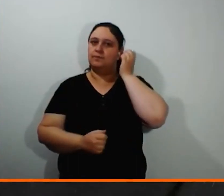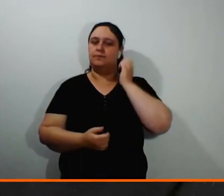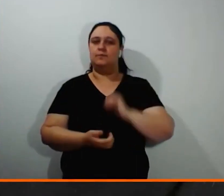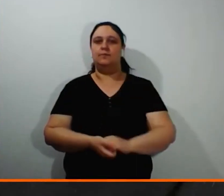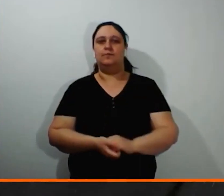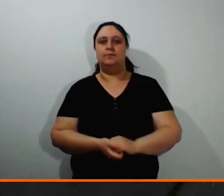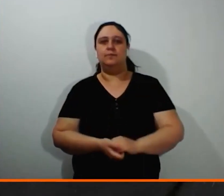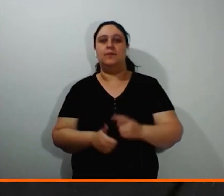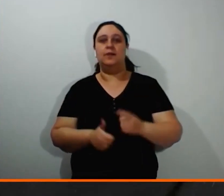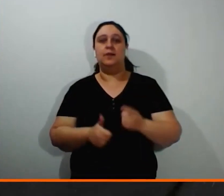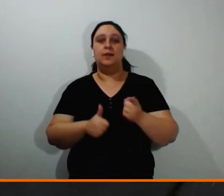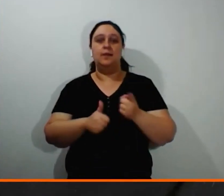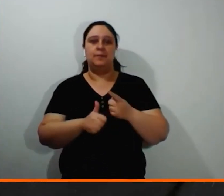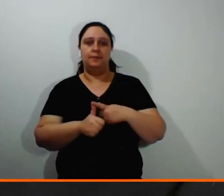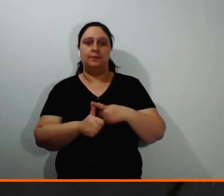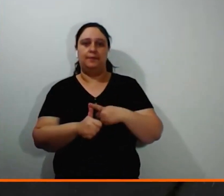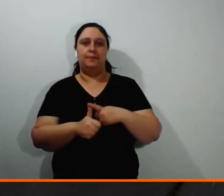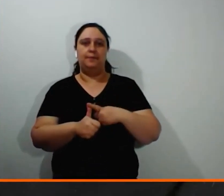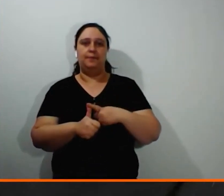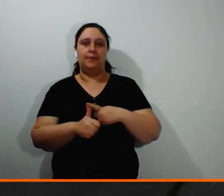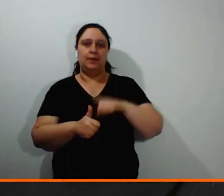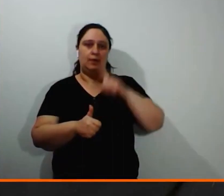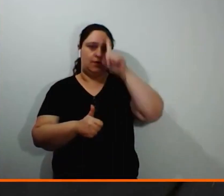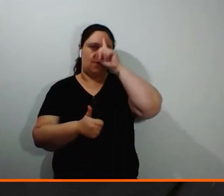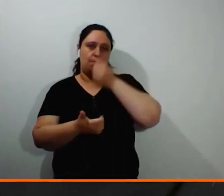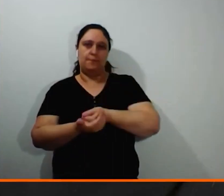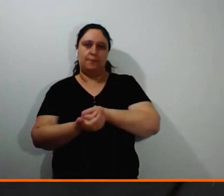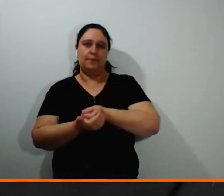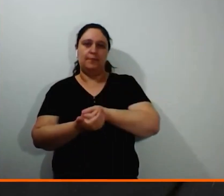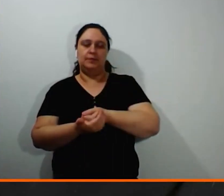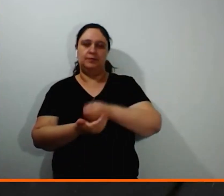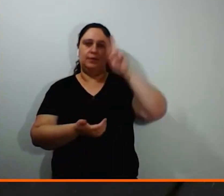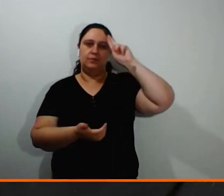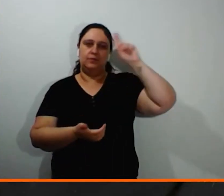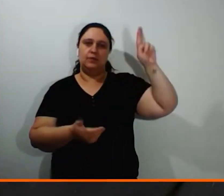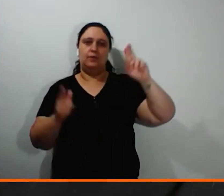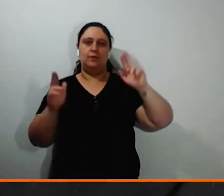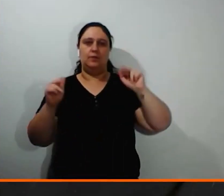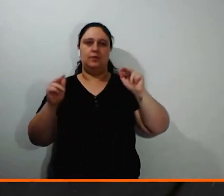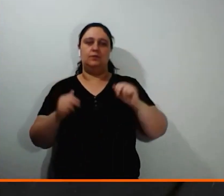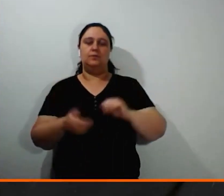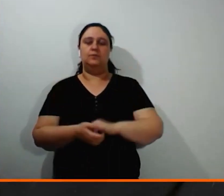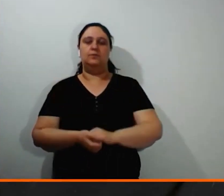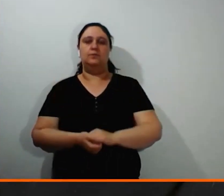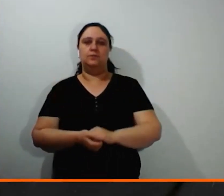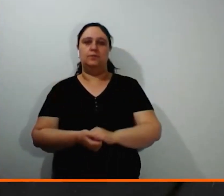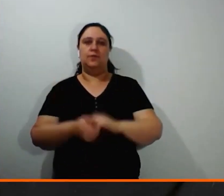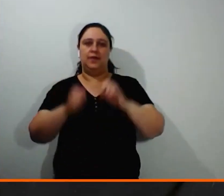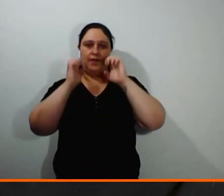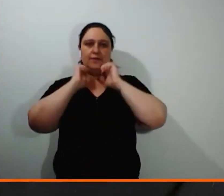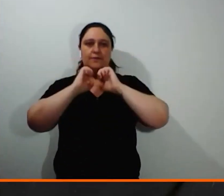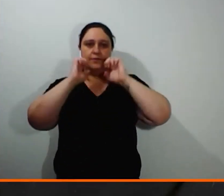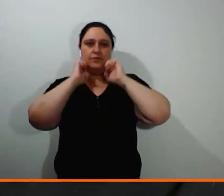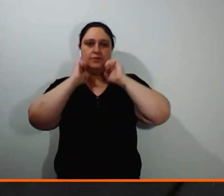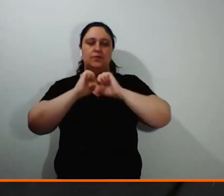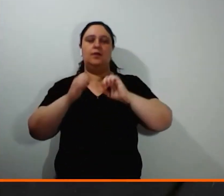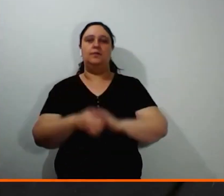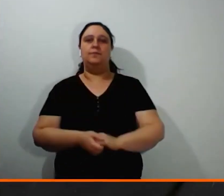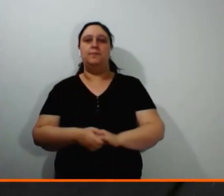Senhor sobre o evangelho, que está em Mateus, capítulo 28,